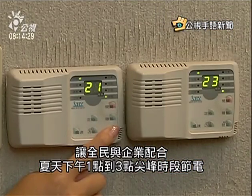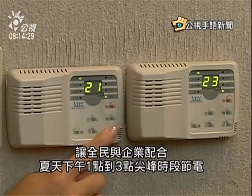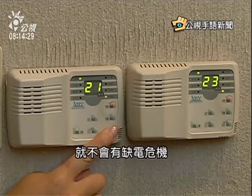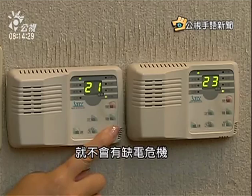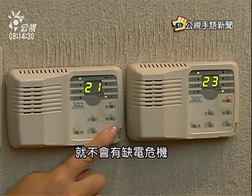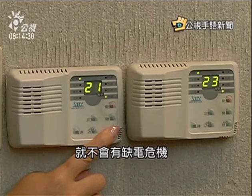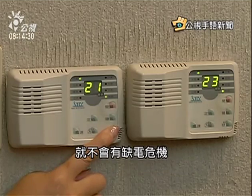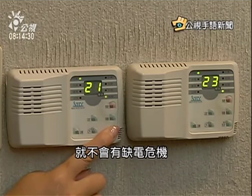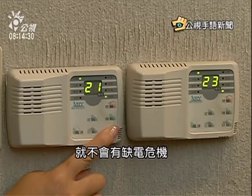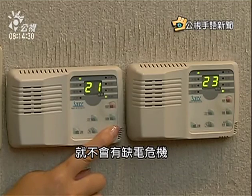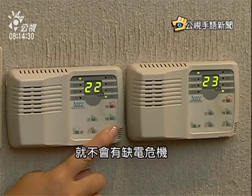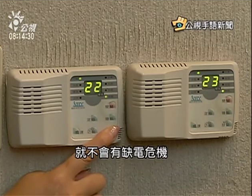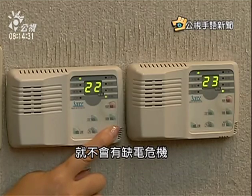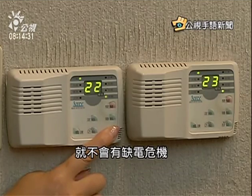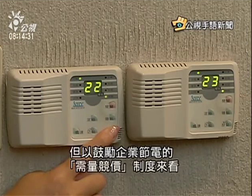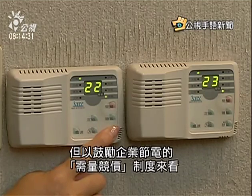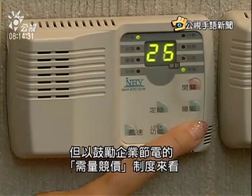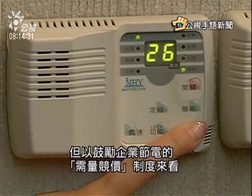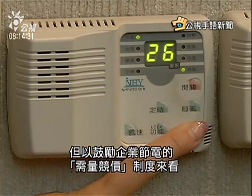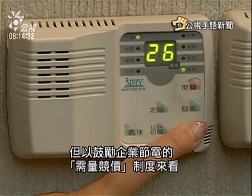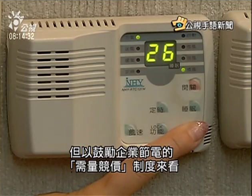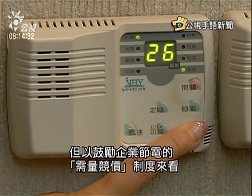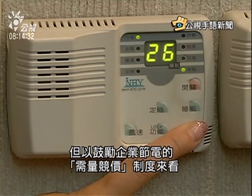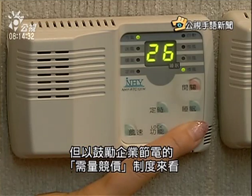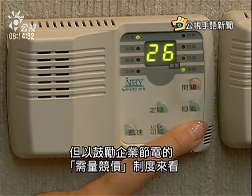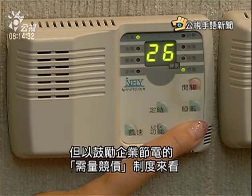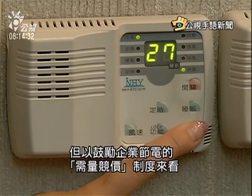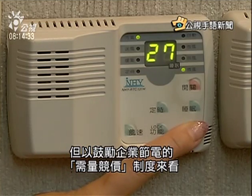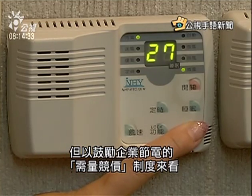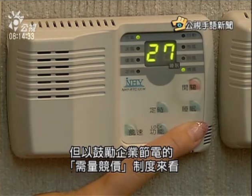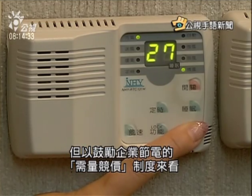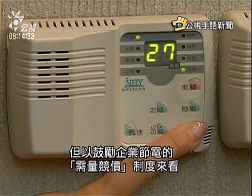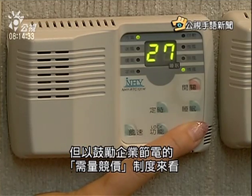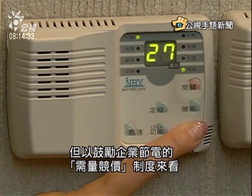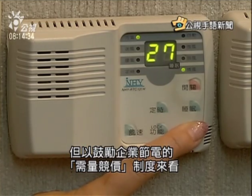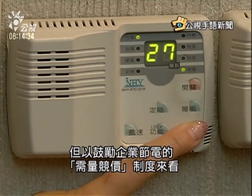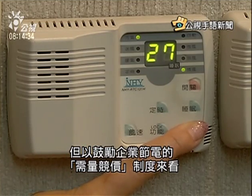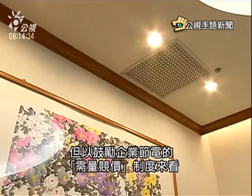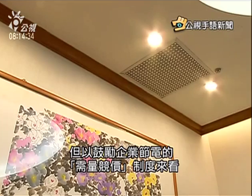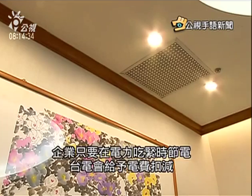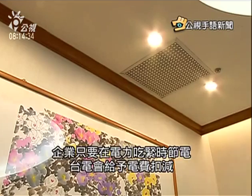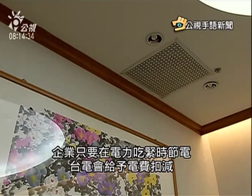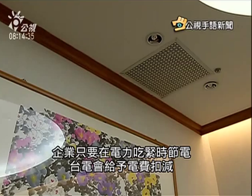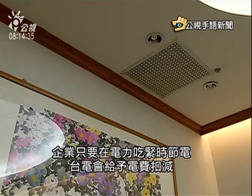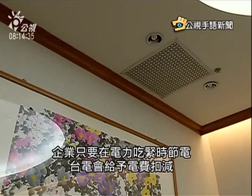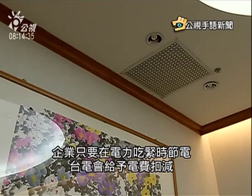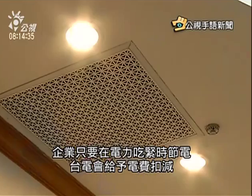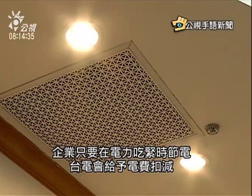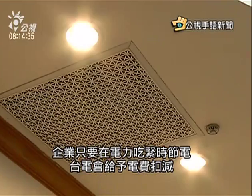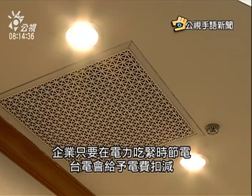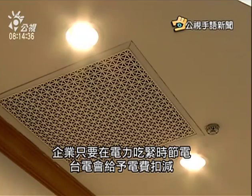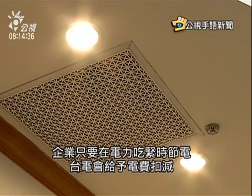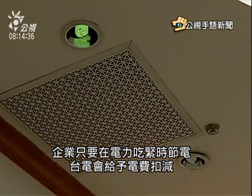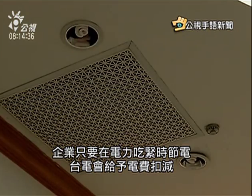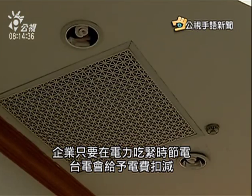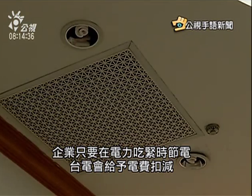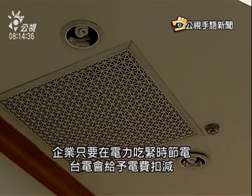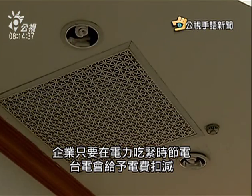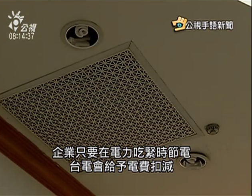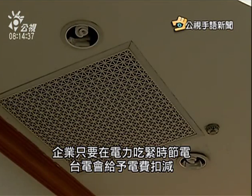会有缺电危机。但以鼓励企业节电的需量竞价制度来看，企业只要在电力吃紧时节电，台电会给予